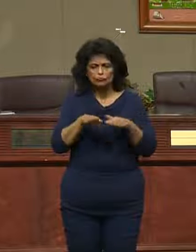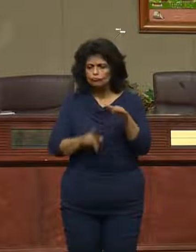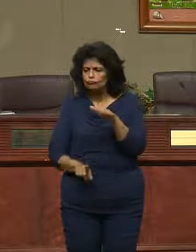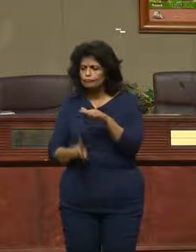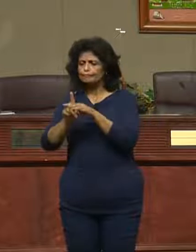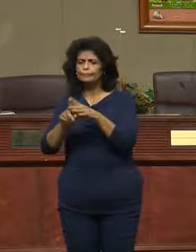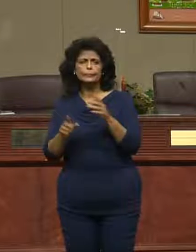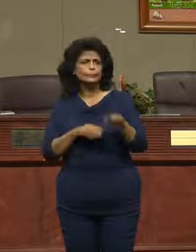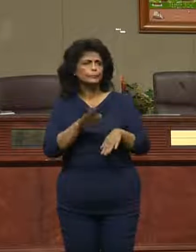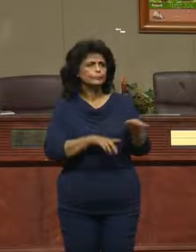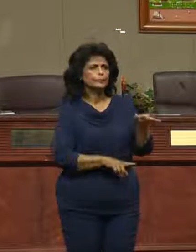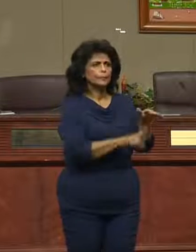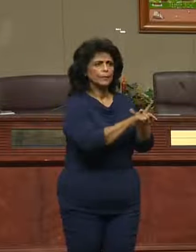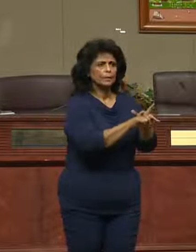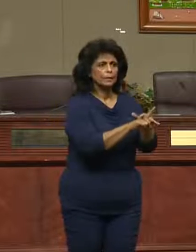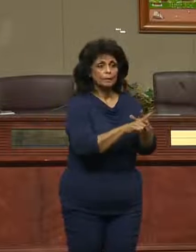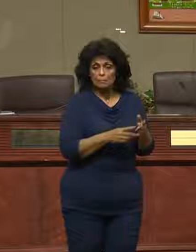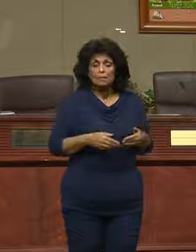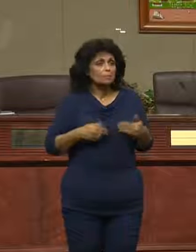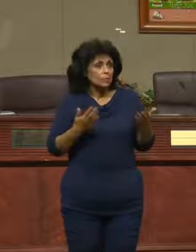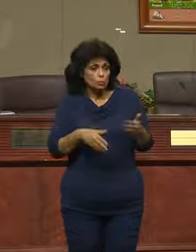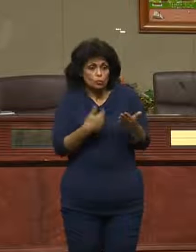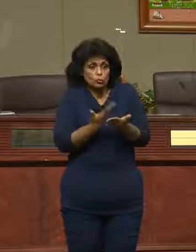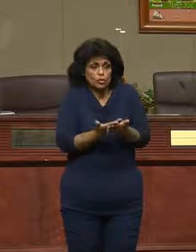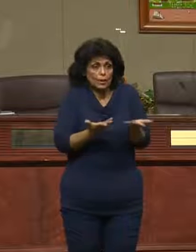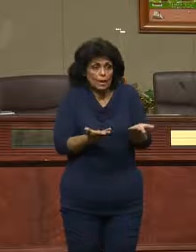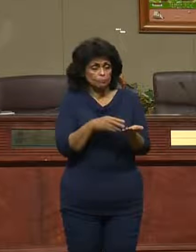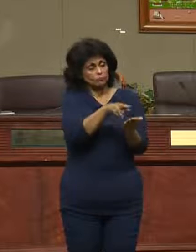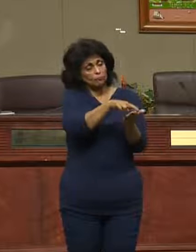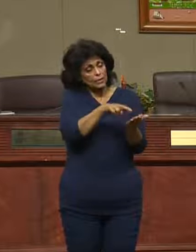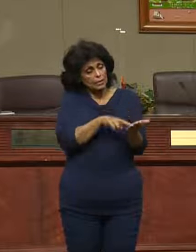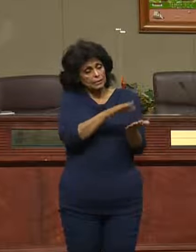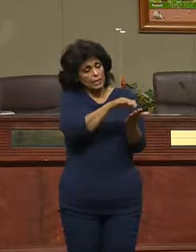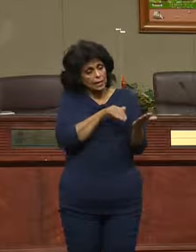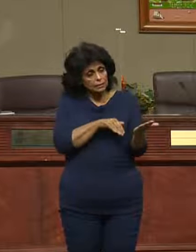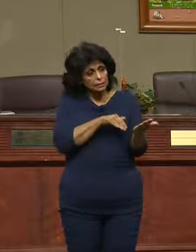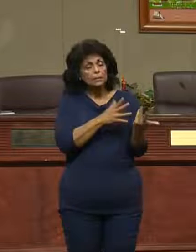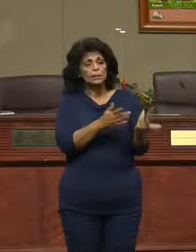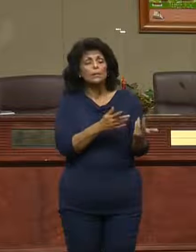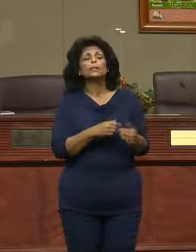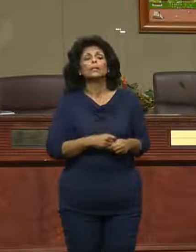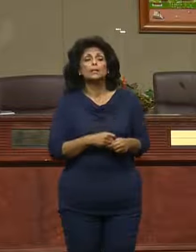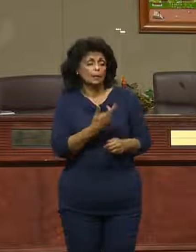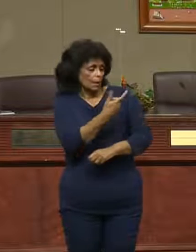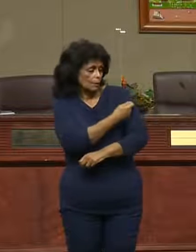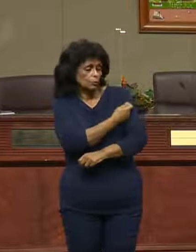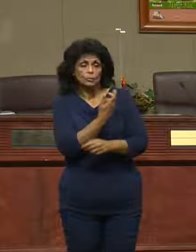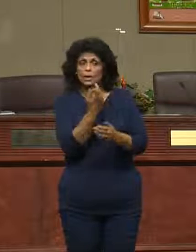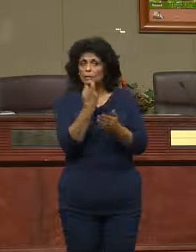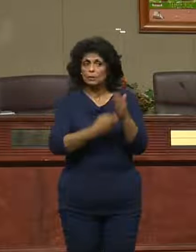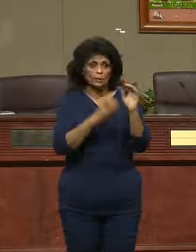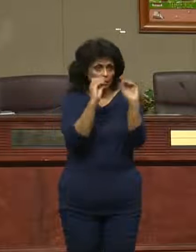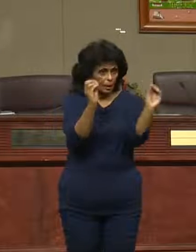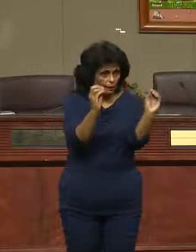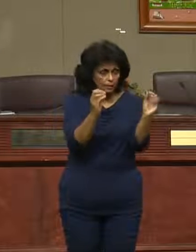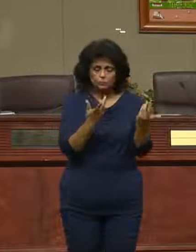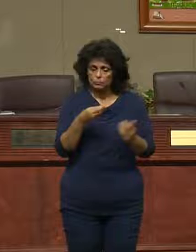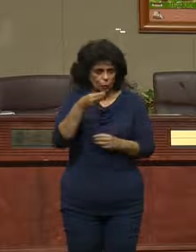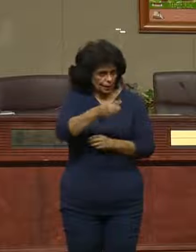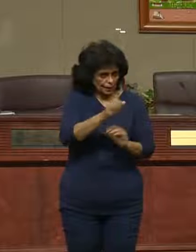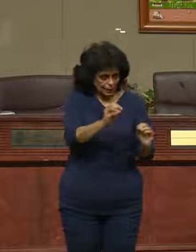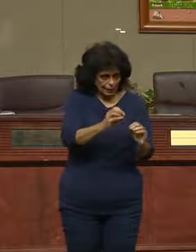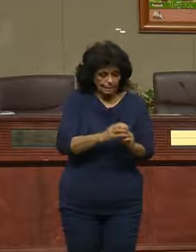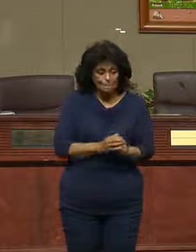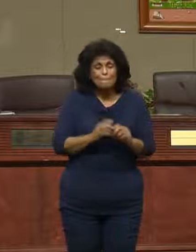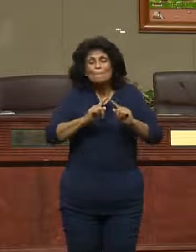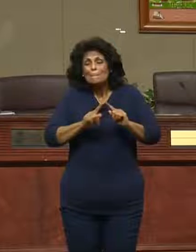pueden registrar allí mismo, las vacunas son gratis y no hay que pagar absolutamente nada. Pero también siguen